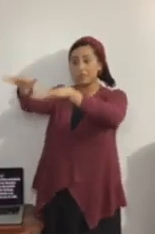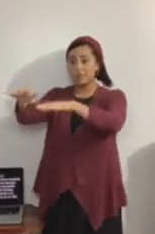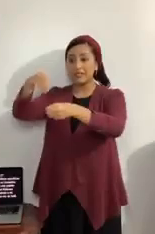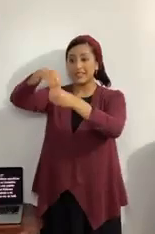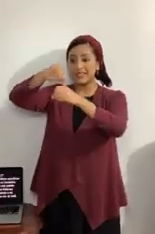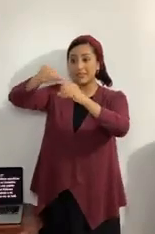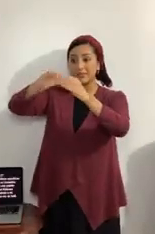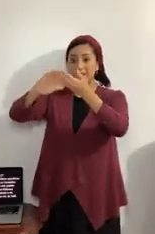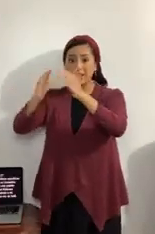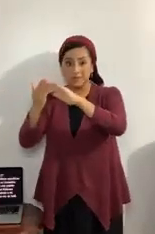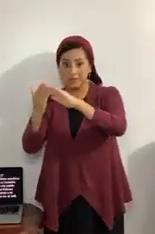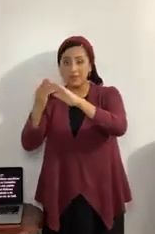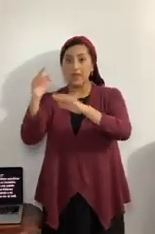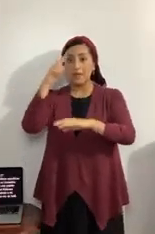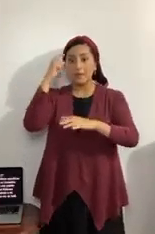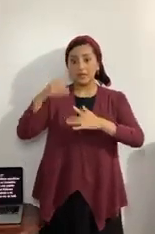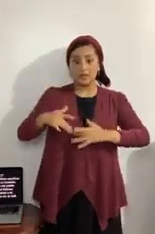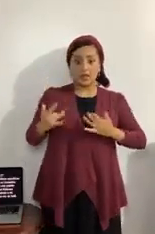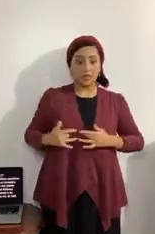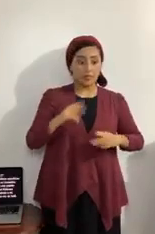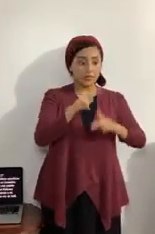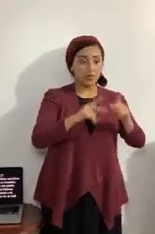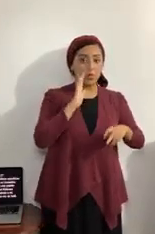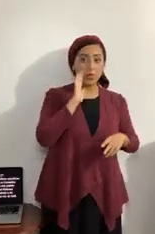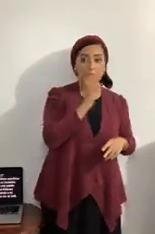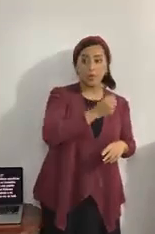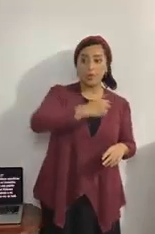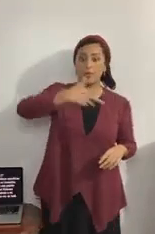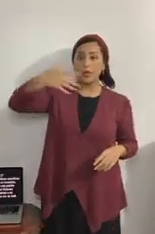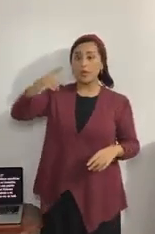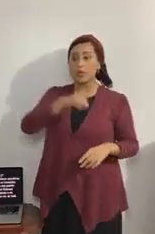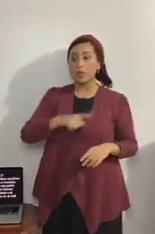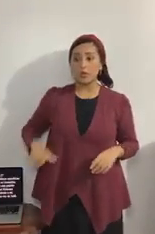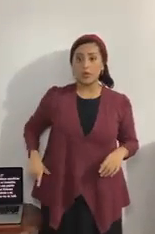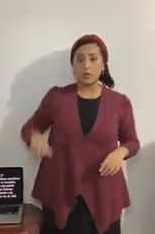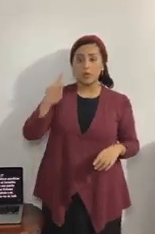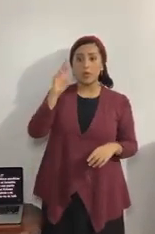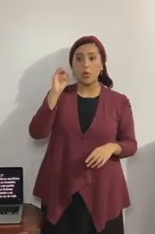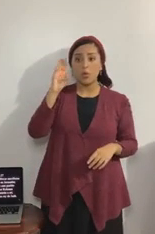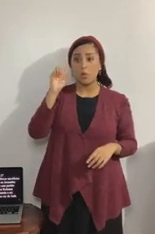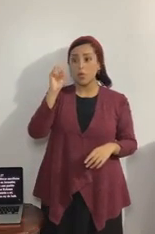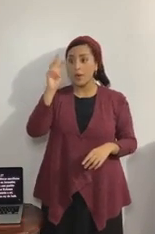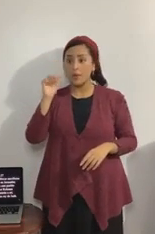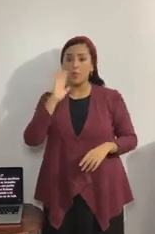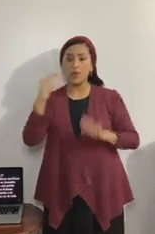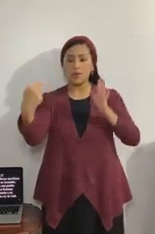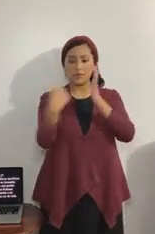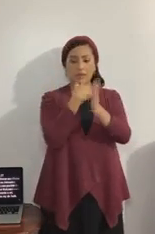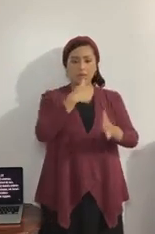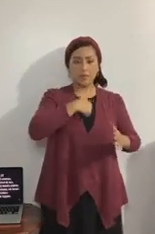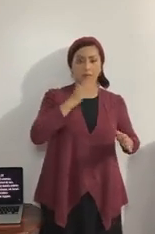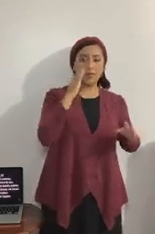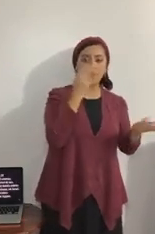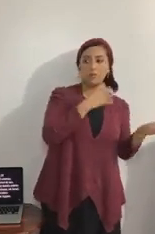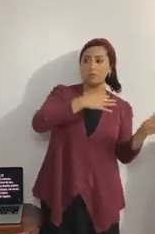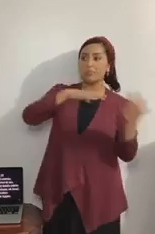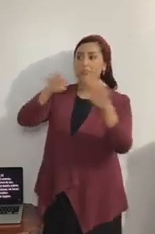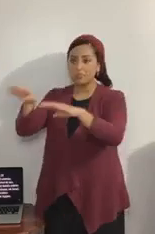Jerusalén, porque el corazón de este pueblo se volverá a su señor Roboam, rey de Judá, y me matarán a mí, y se volverán a Roboam, rey de Judá. Y habiendo